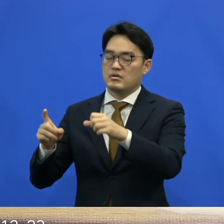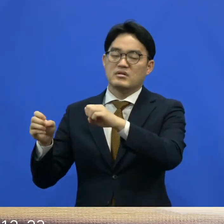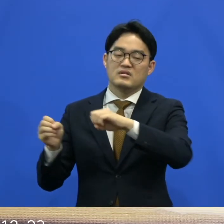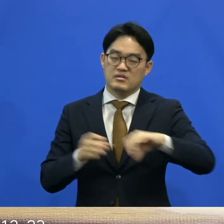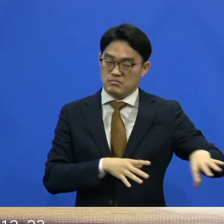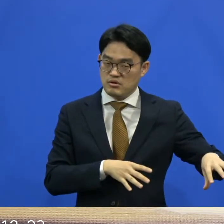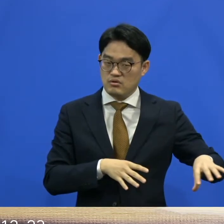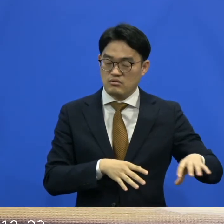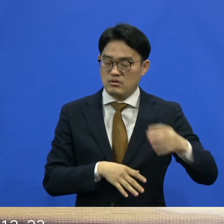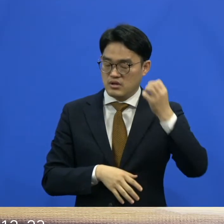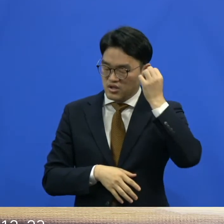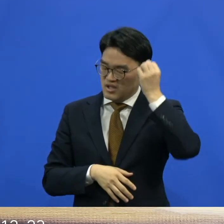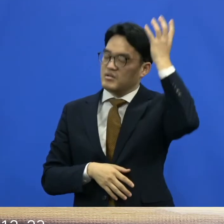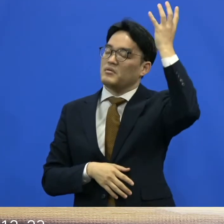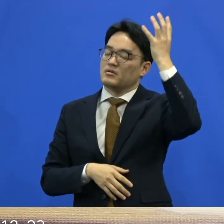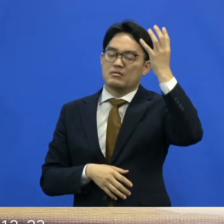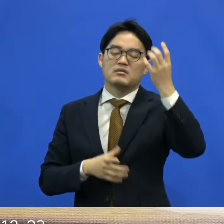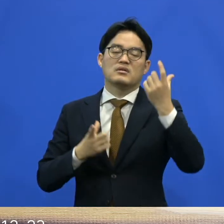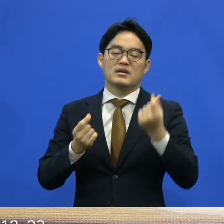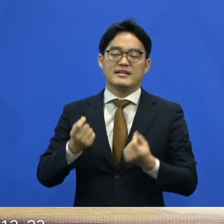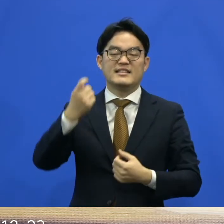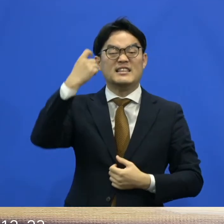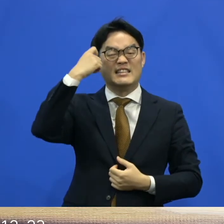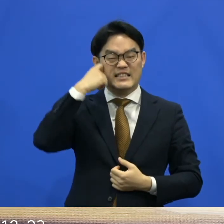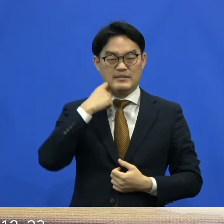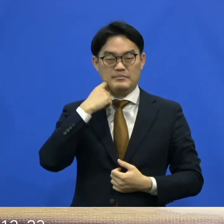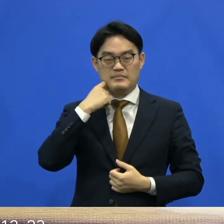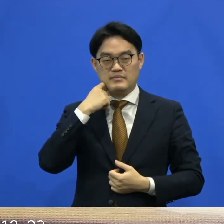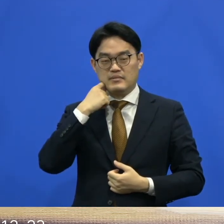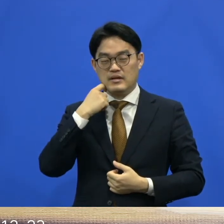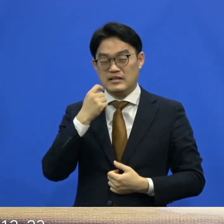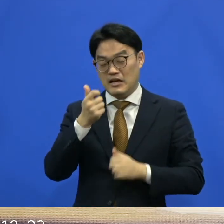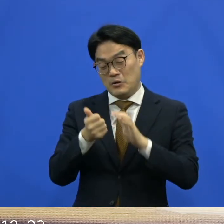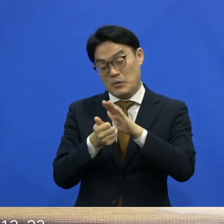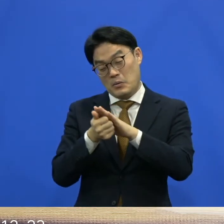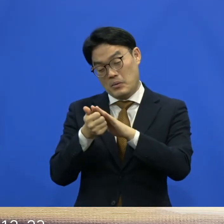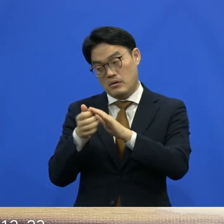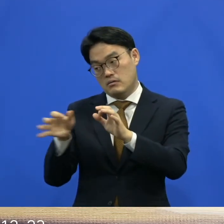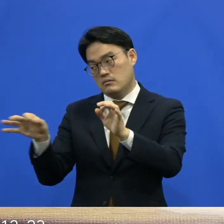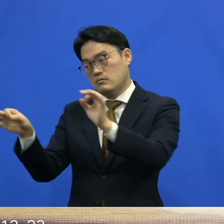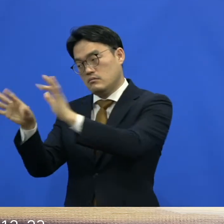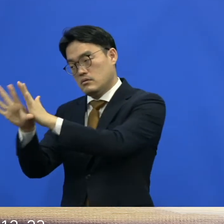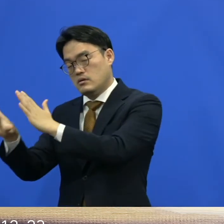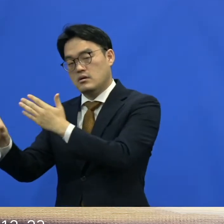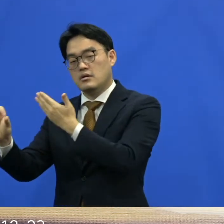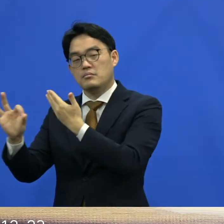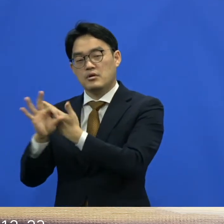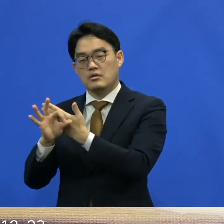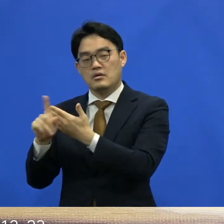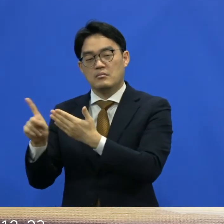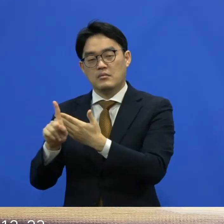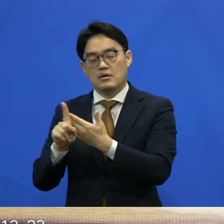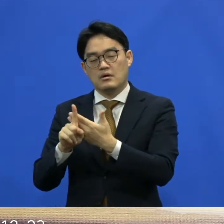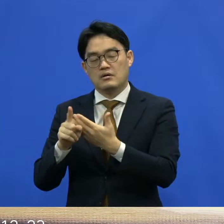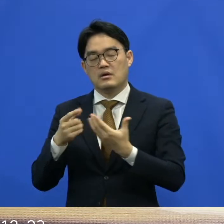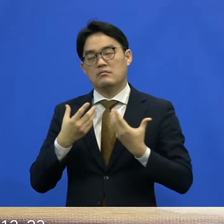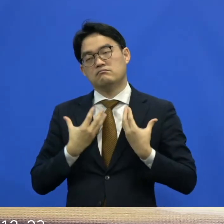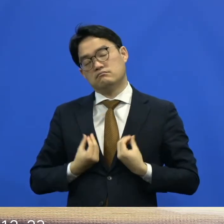작은 소망마저도 사라져버리고 나면 좌절 정도가 아닙니다. 거의 초죽음을 맞습니다.